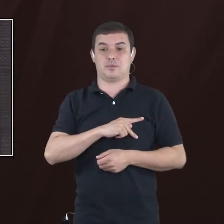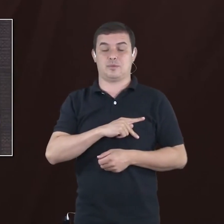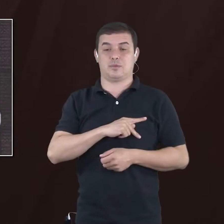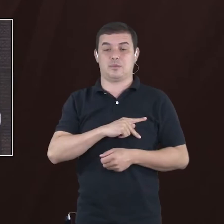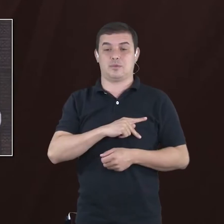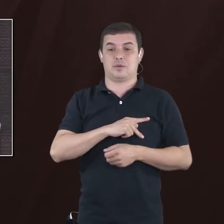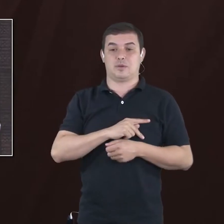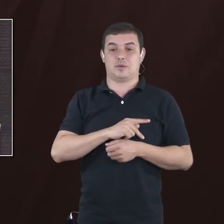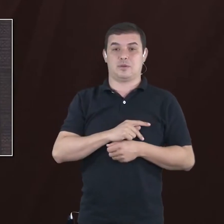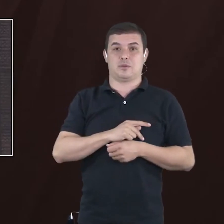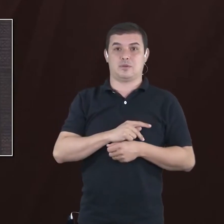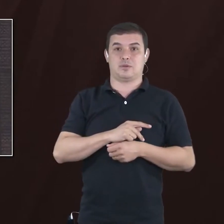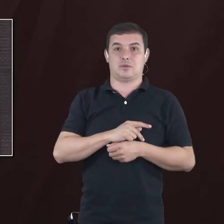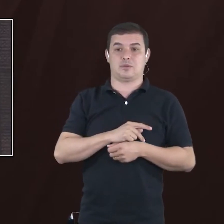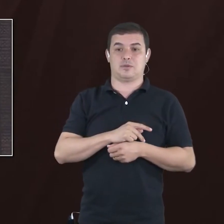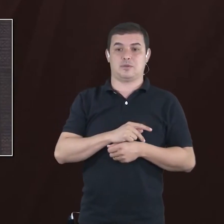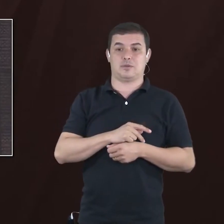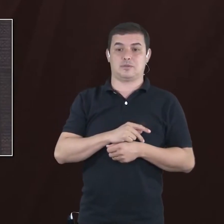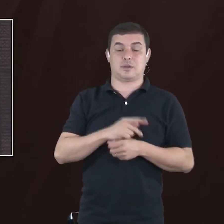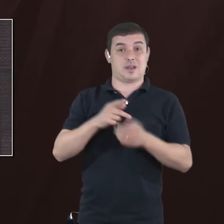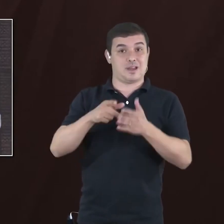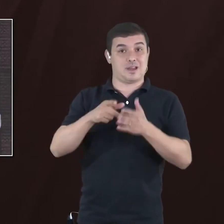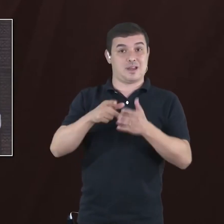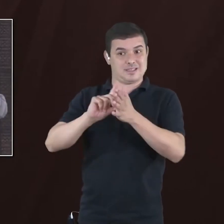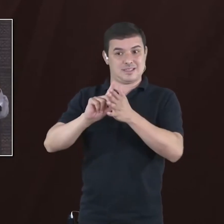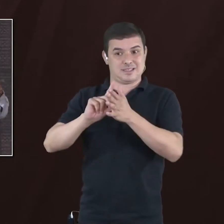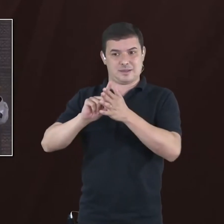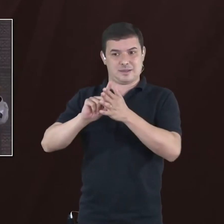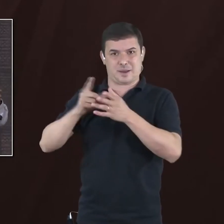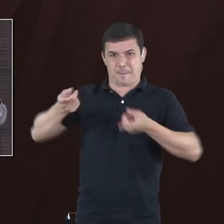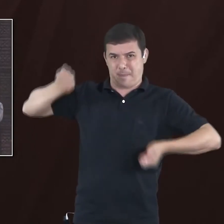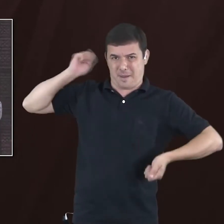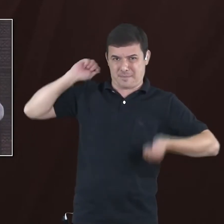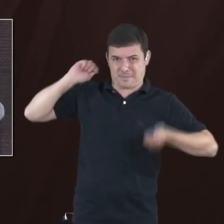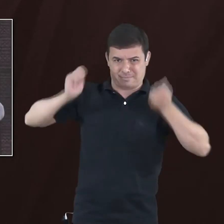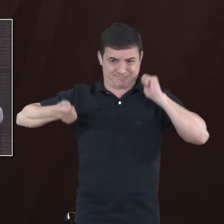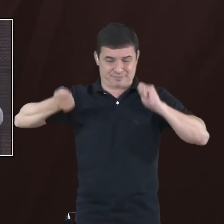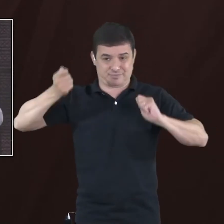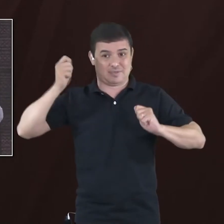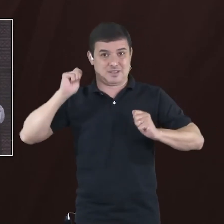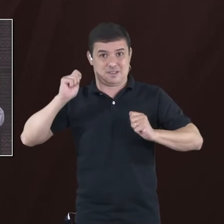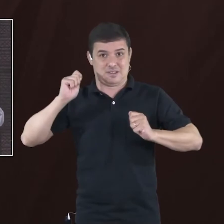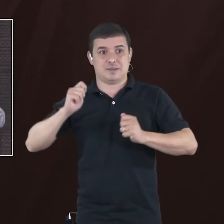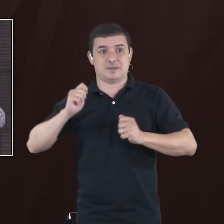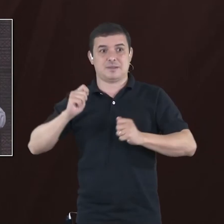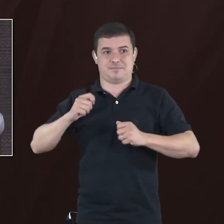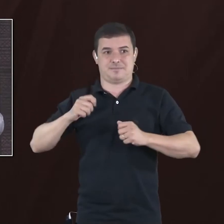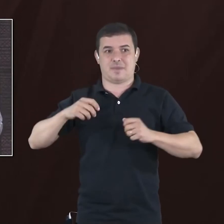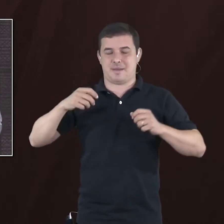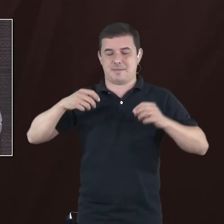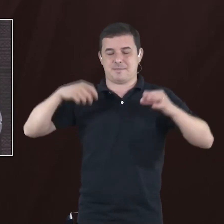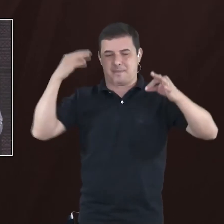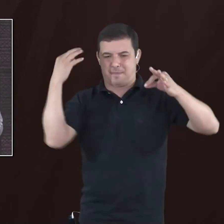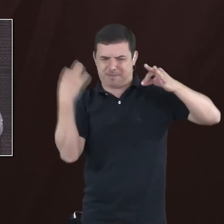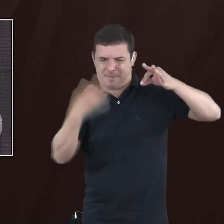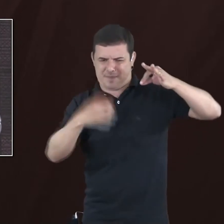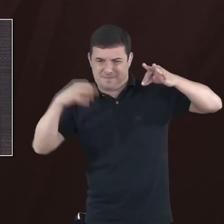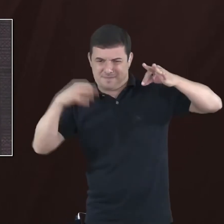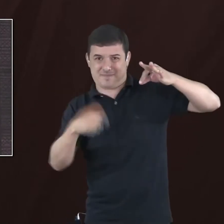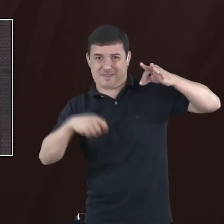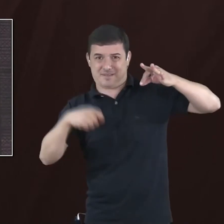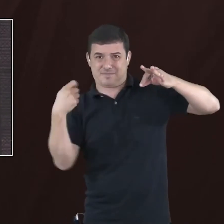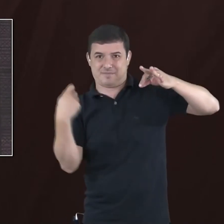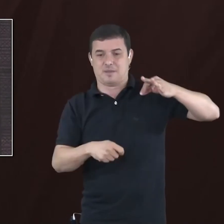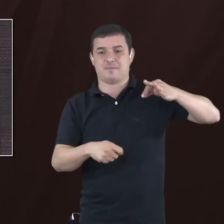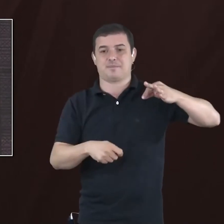nenhum os açoites antes da condenação. Tanto é que quando açoitaram ele, falou: eu sou romano. Quem açoitou ficou com medo, vocês sabem